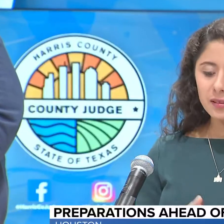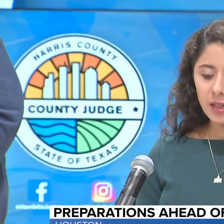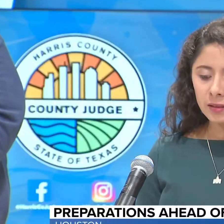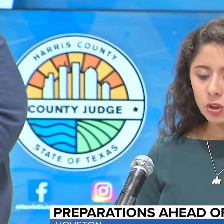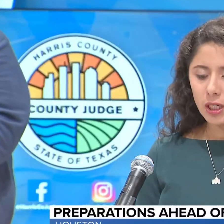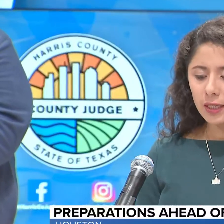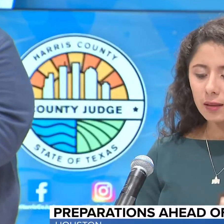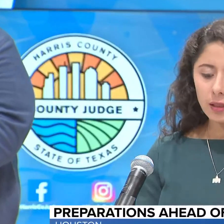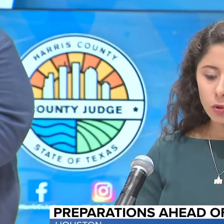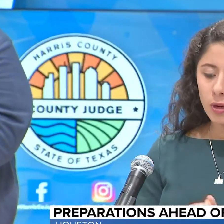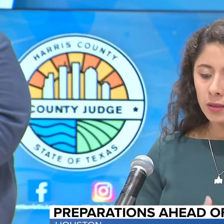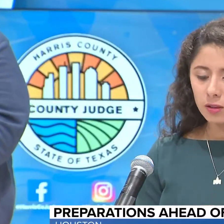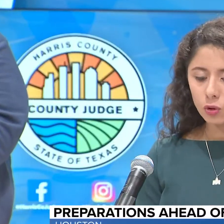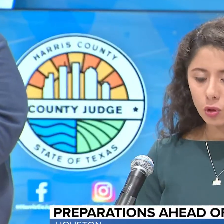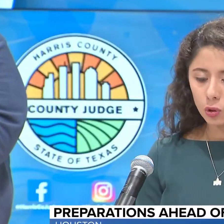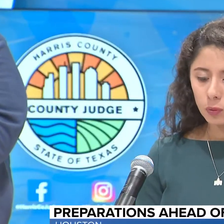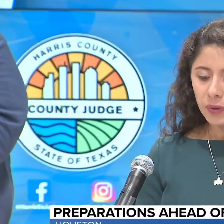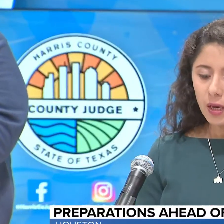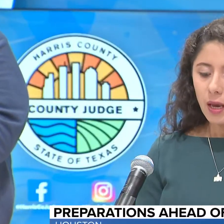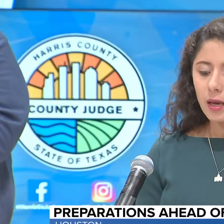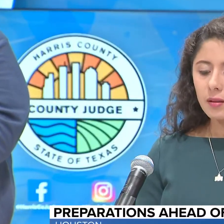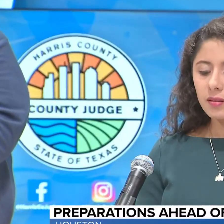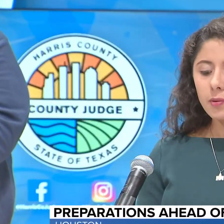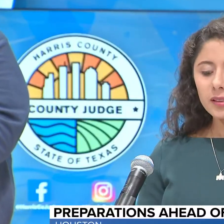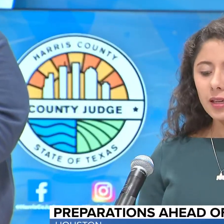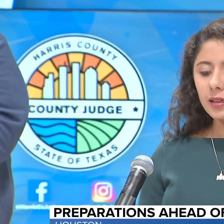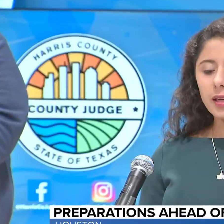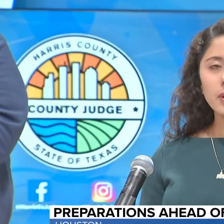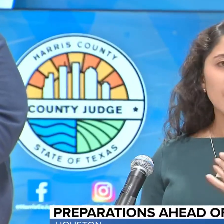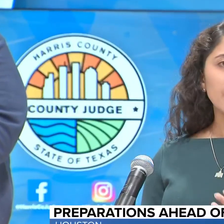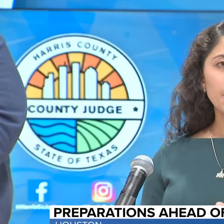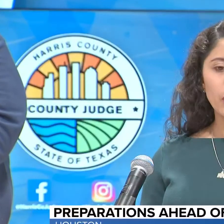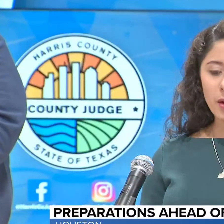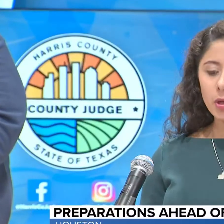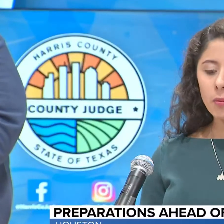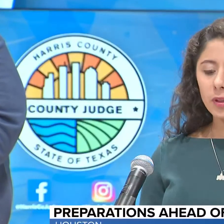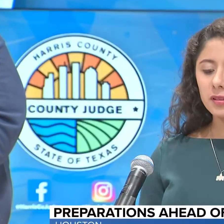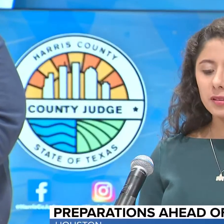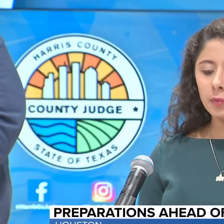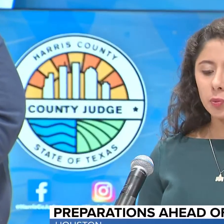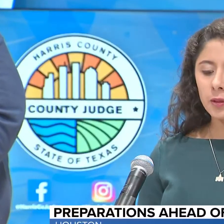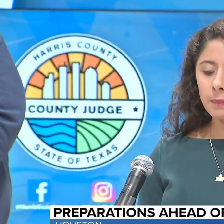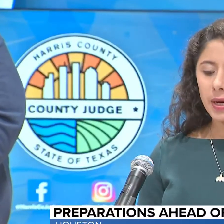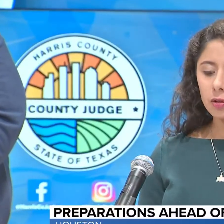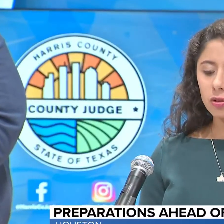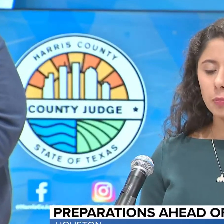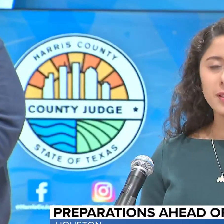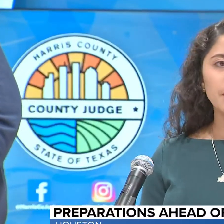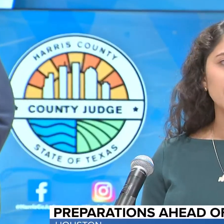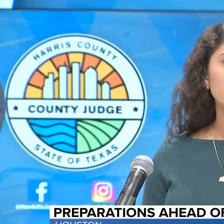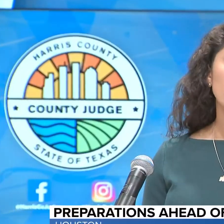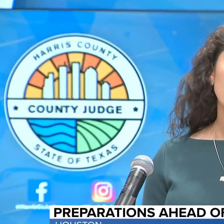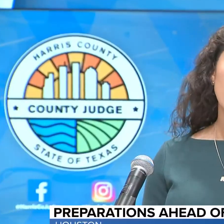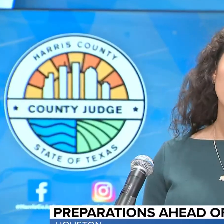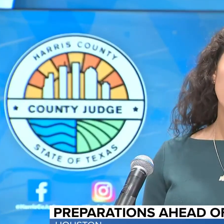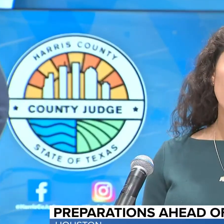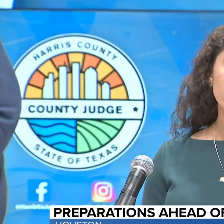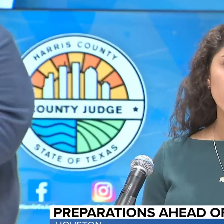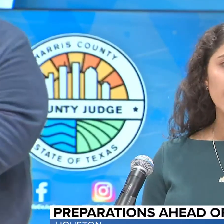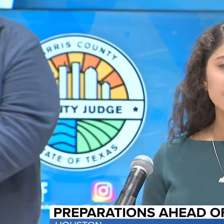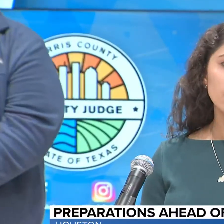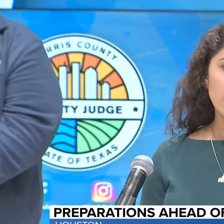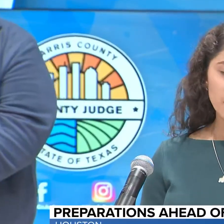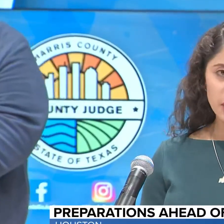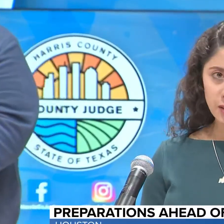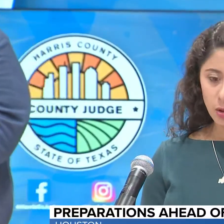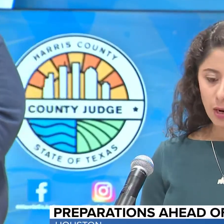póngase bastantes chaquetas, guantes, gorro. Si va a salir de viaje por avión, pues sí estamos viendo impactos, especialmente si va a viajar hacia el